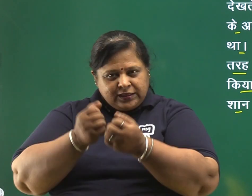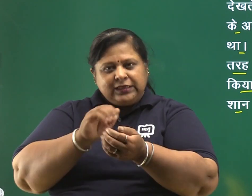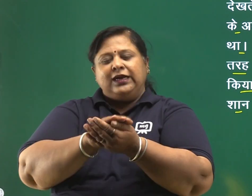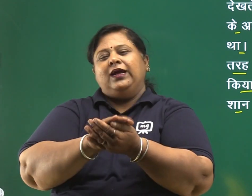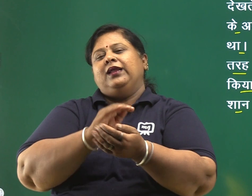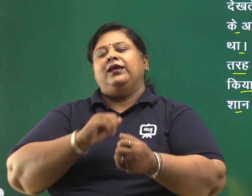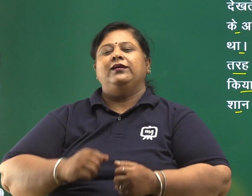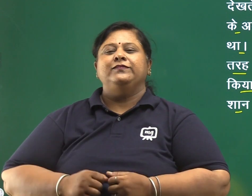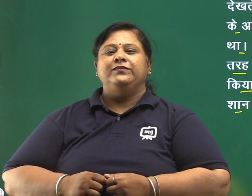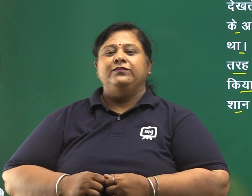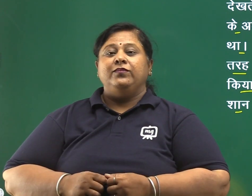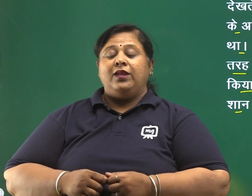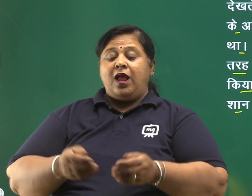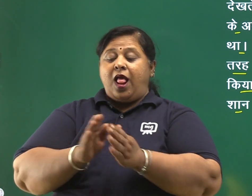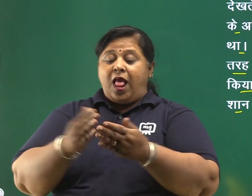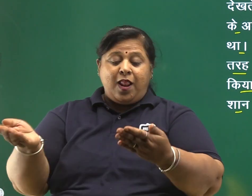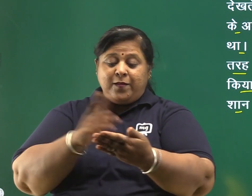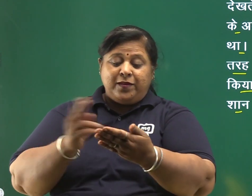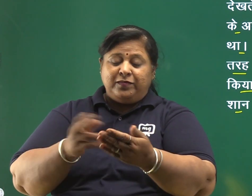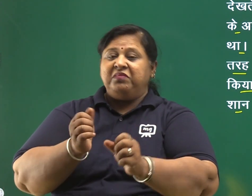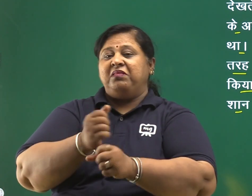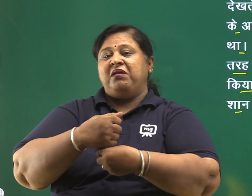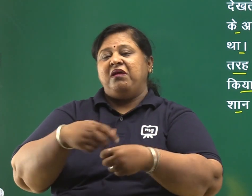करके एल्बम तैयार किया था।